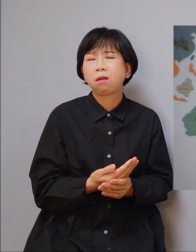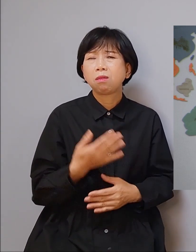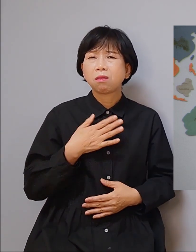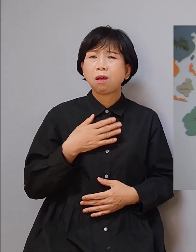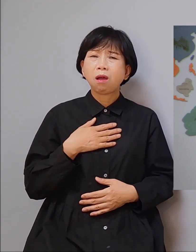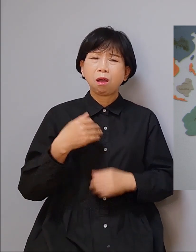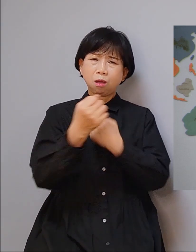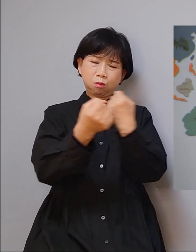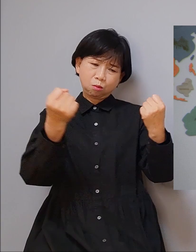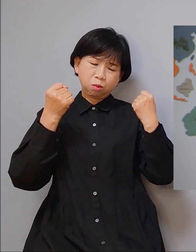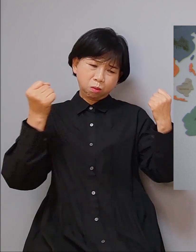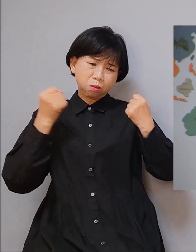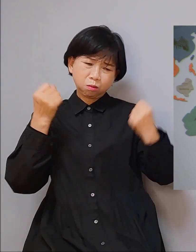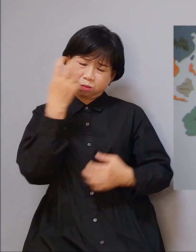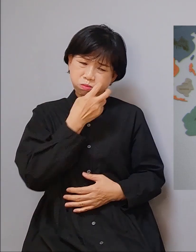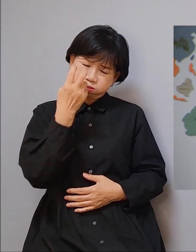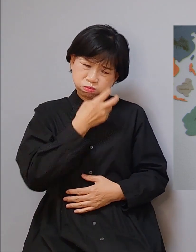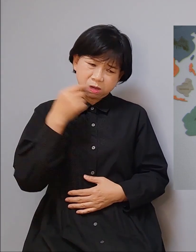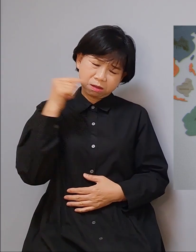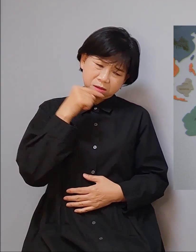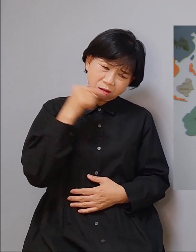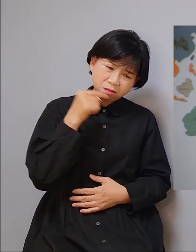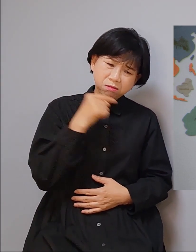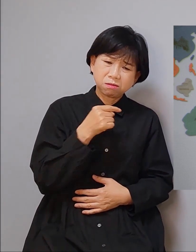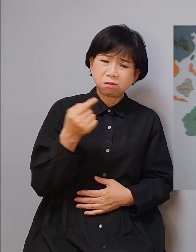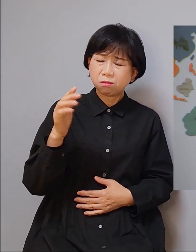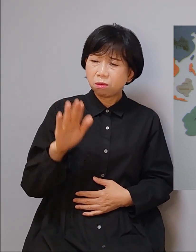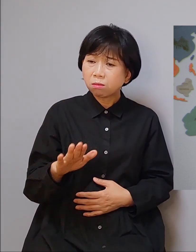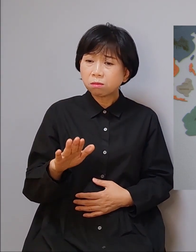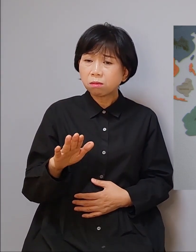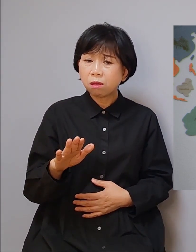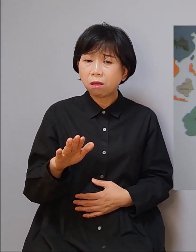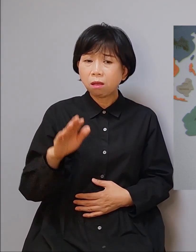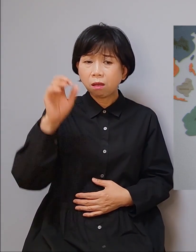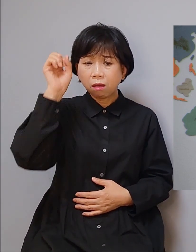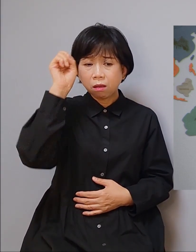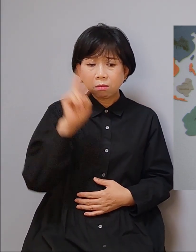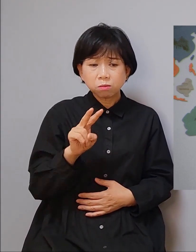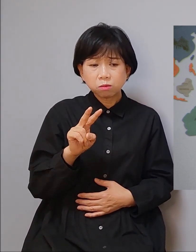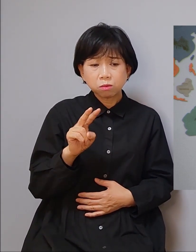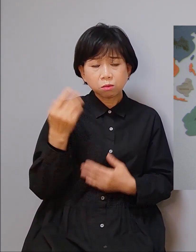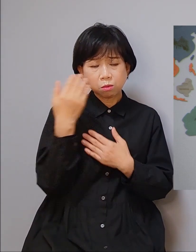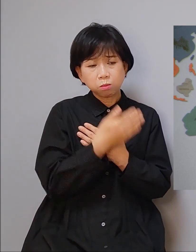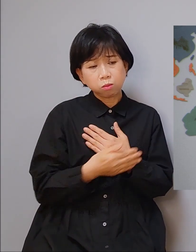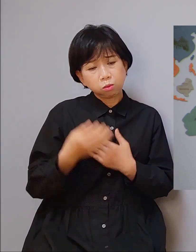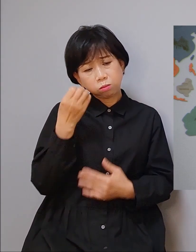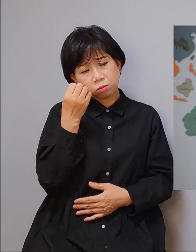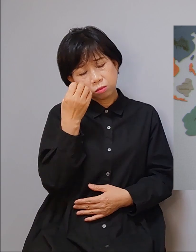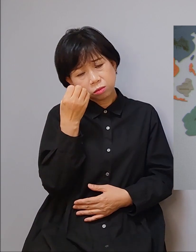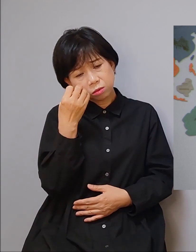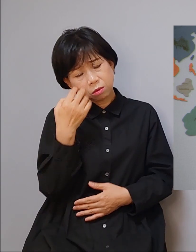열심히 운동을 했는데 갑자기 몸에 이상이 온 거죠.